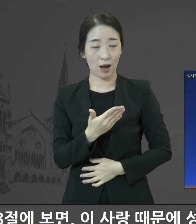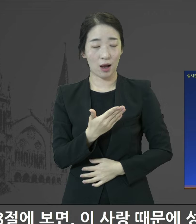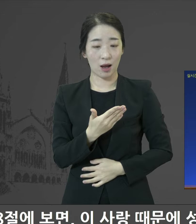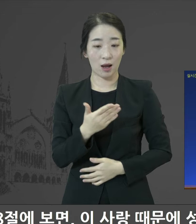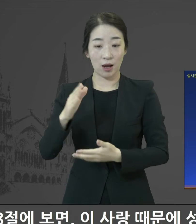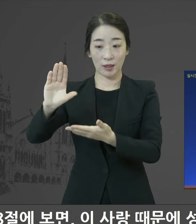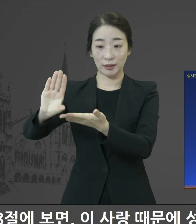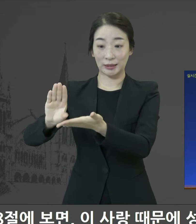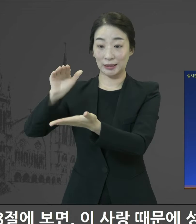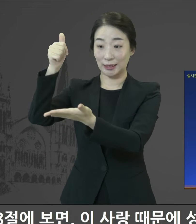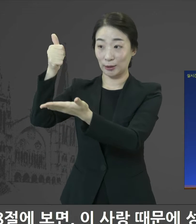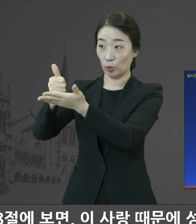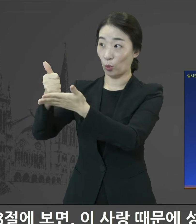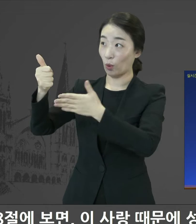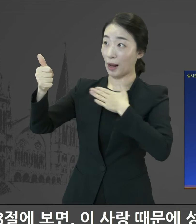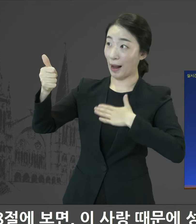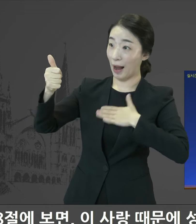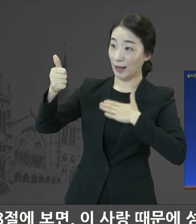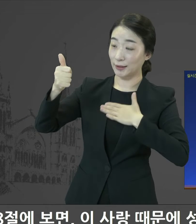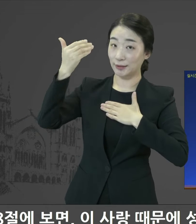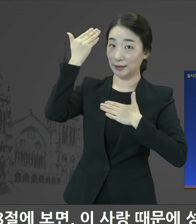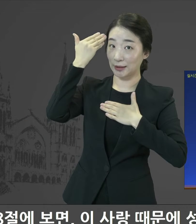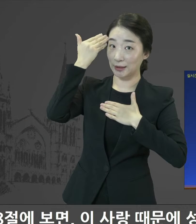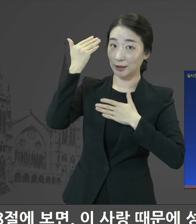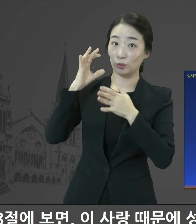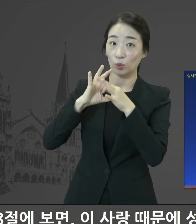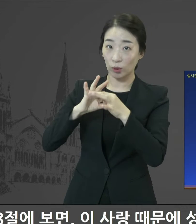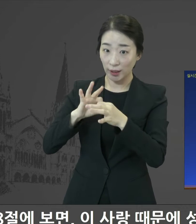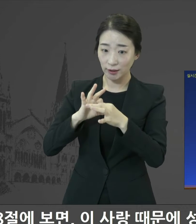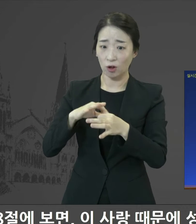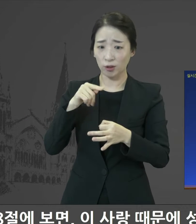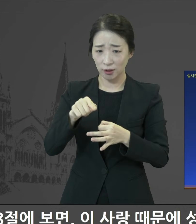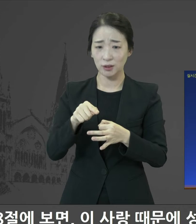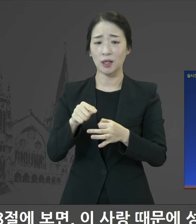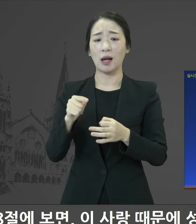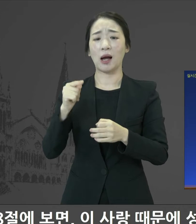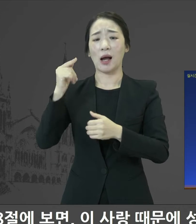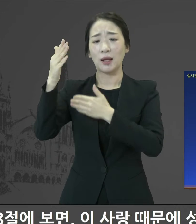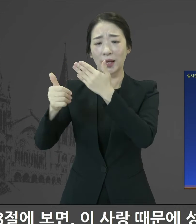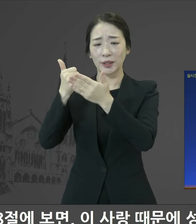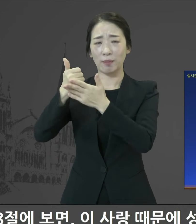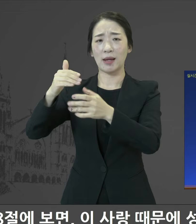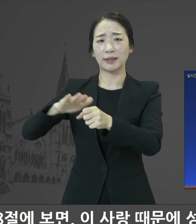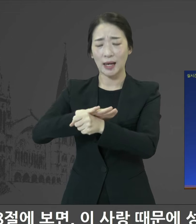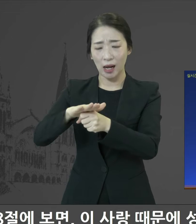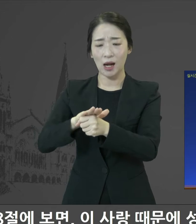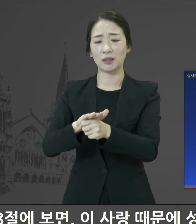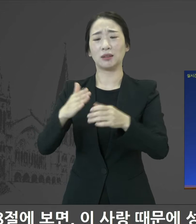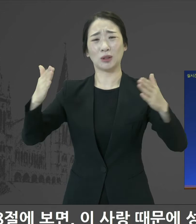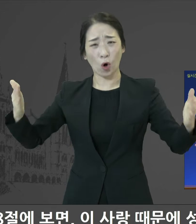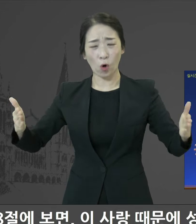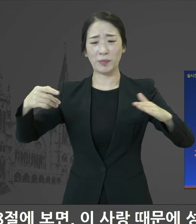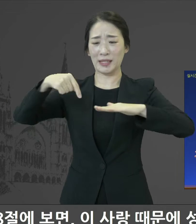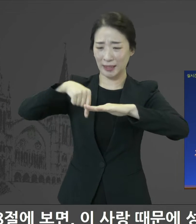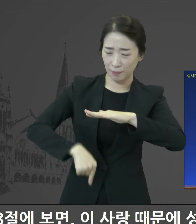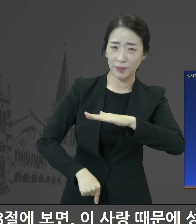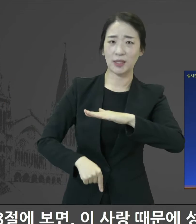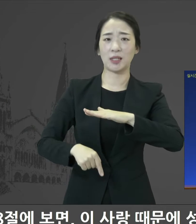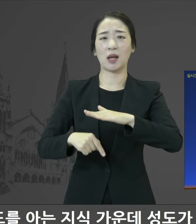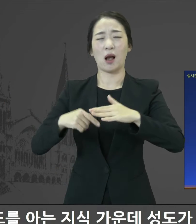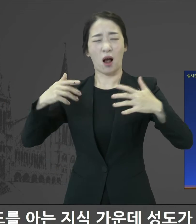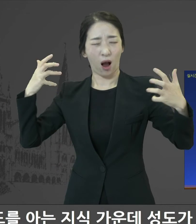지식 가운데 성도가 충만해지는데 그 너비와 길이와 높이와 깊이가 어떠함을 알고 그 사랑의